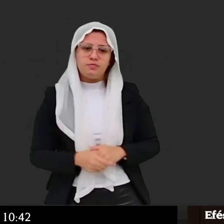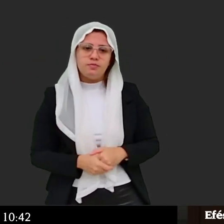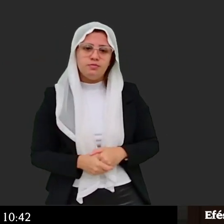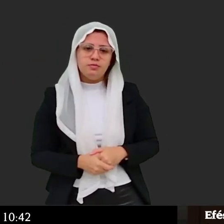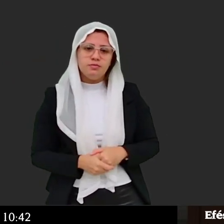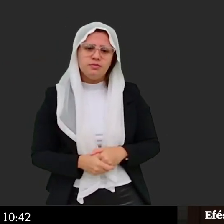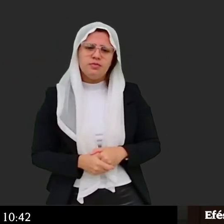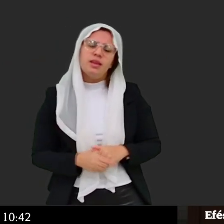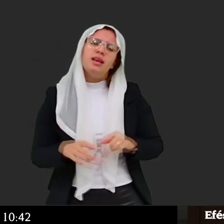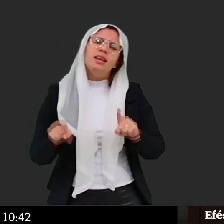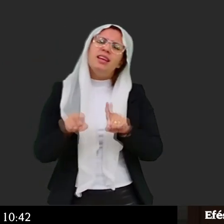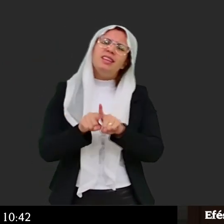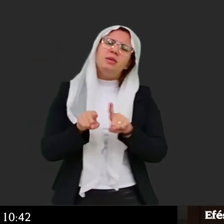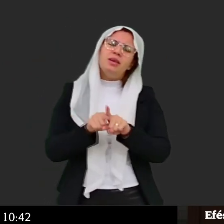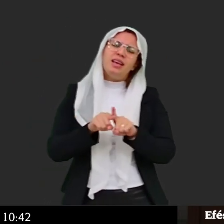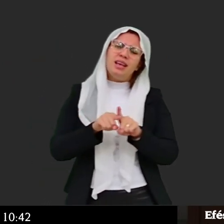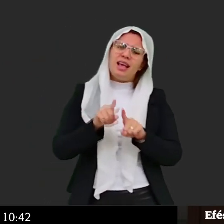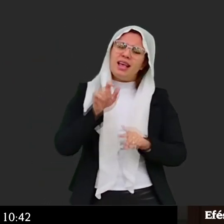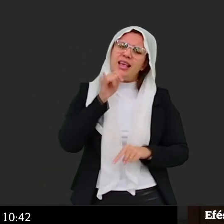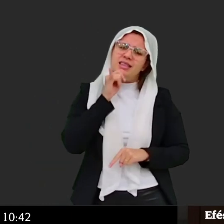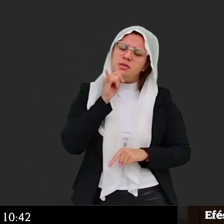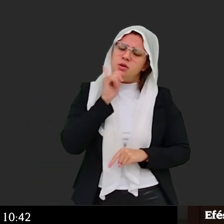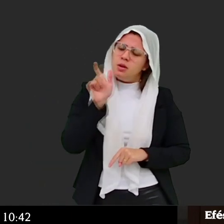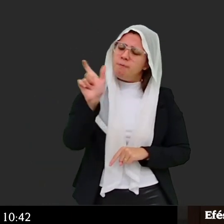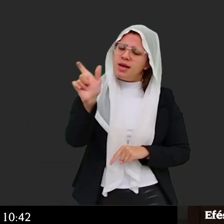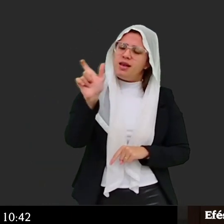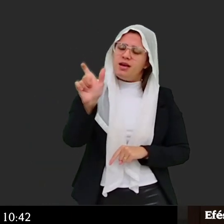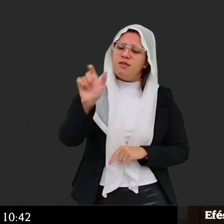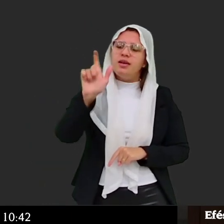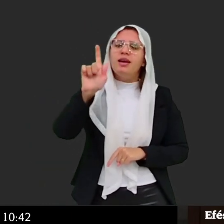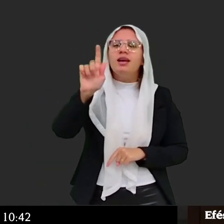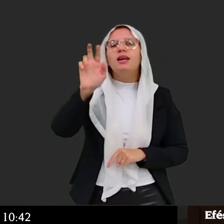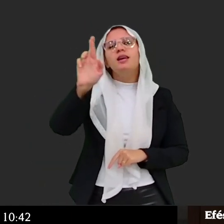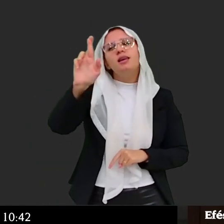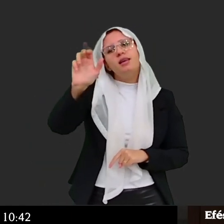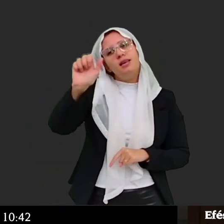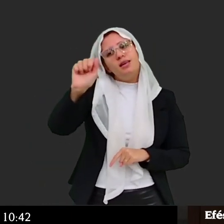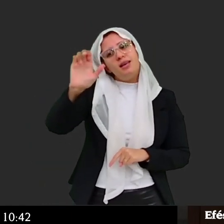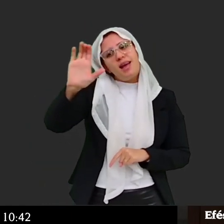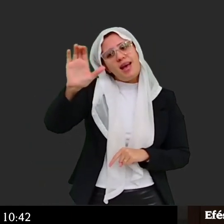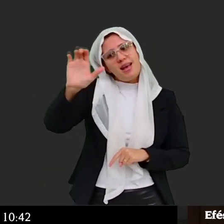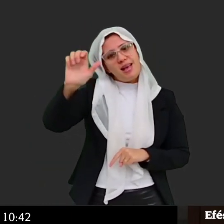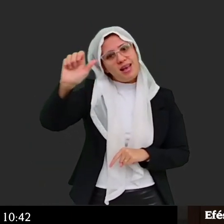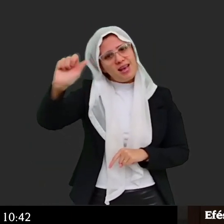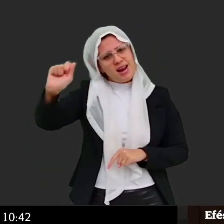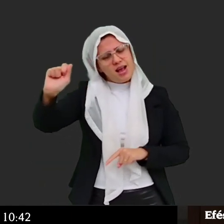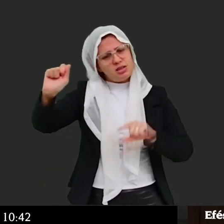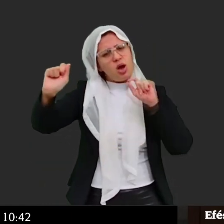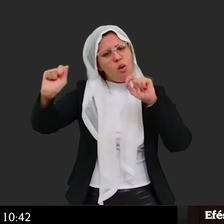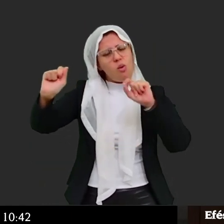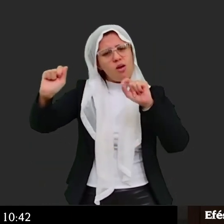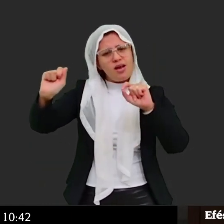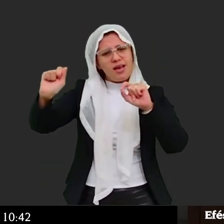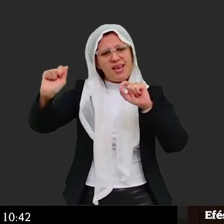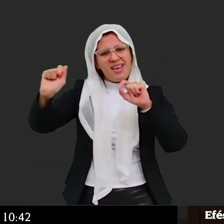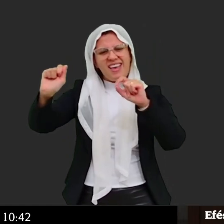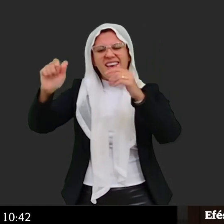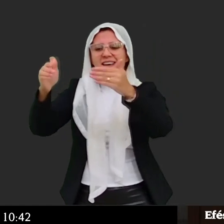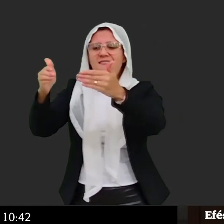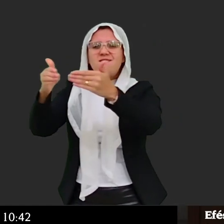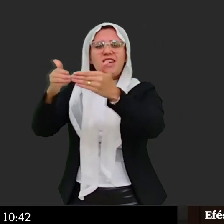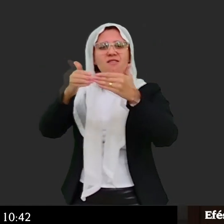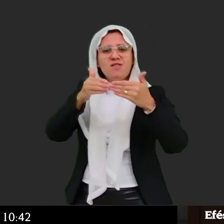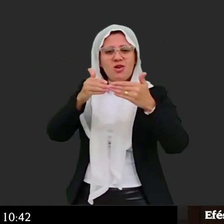interpretação da palavra graça significa favor sem mérito, isto é, favor